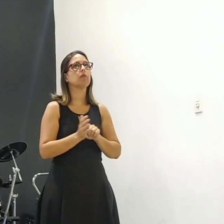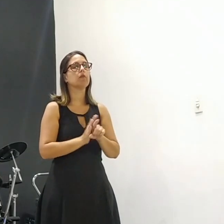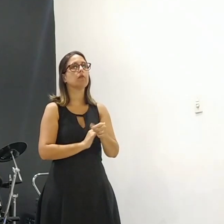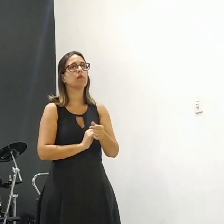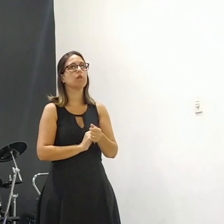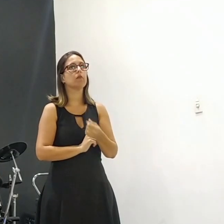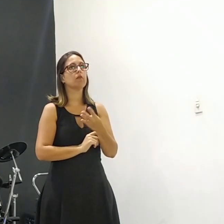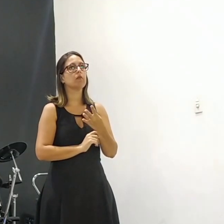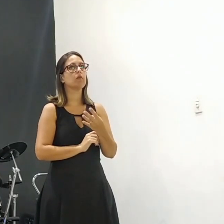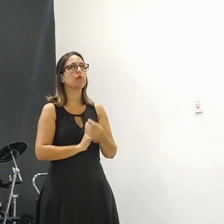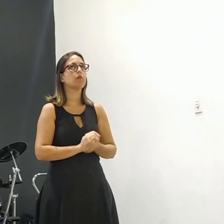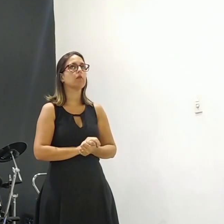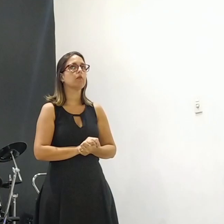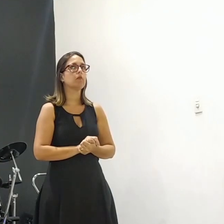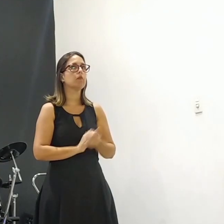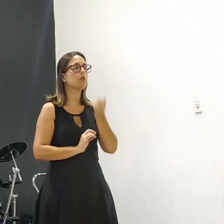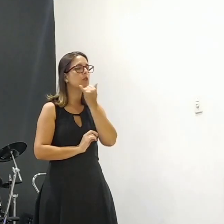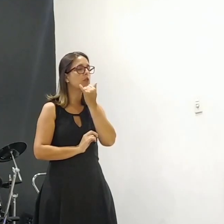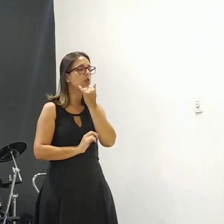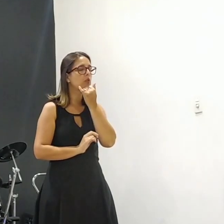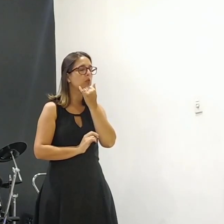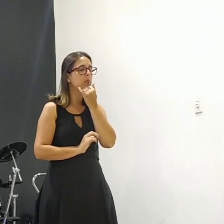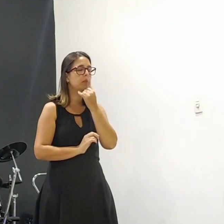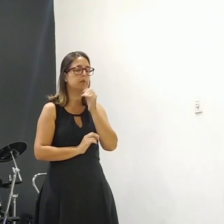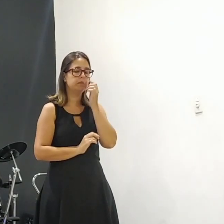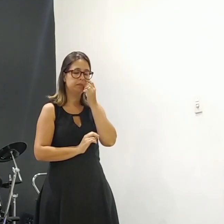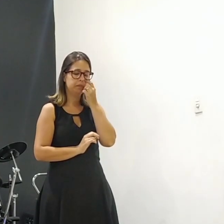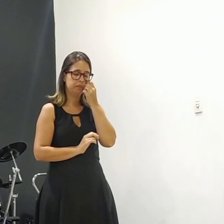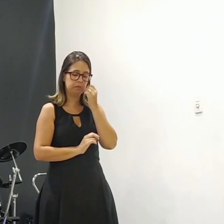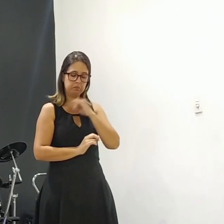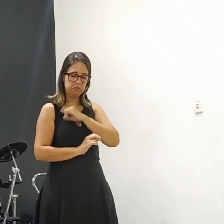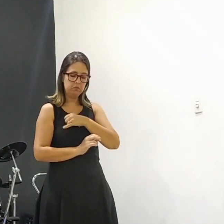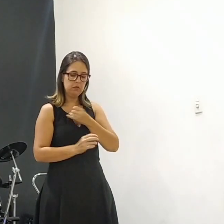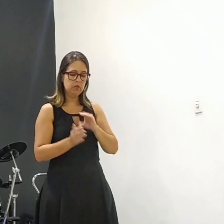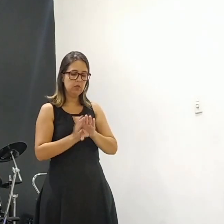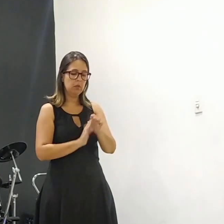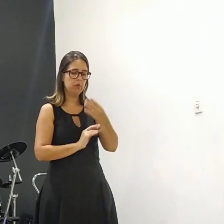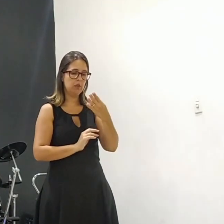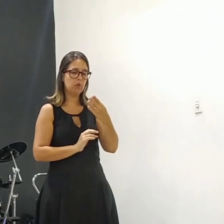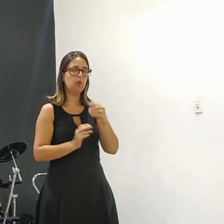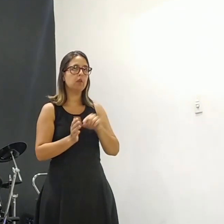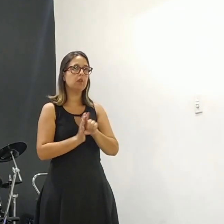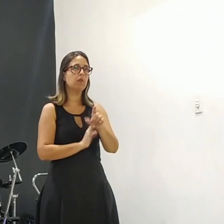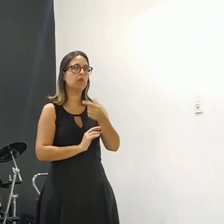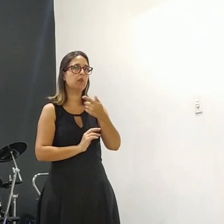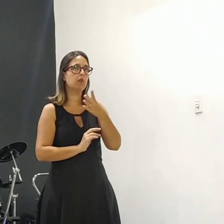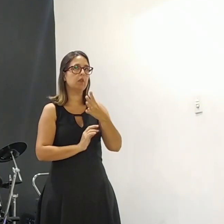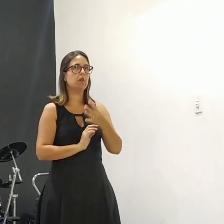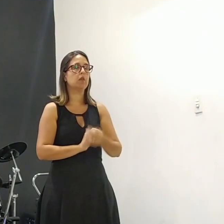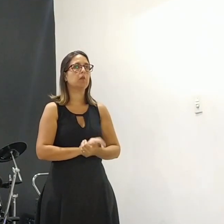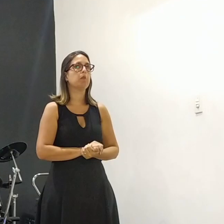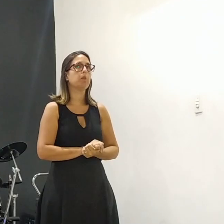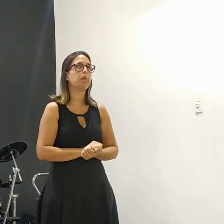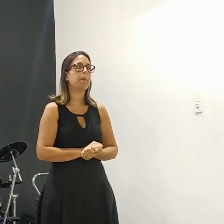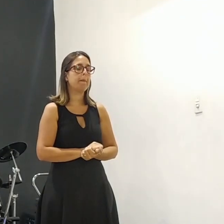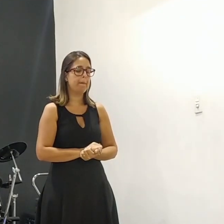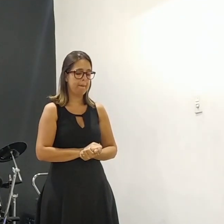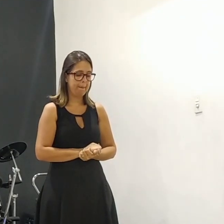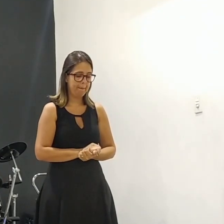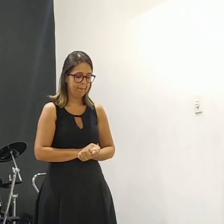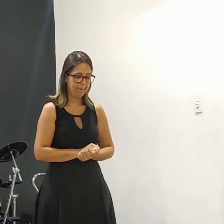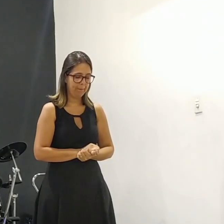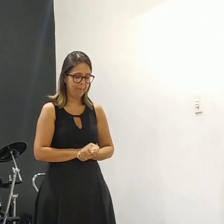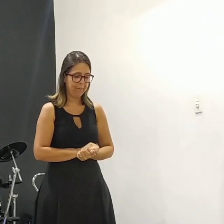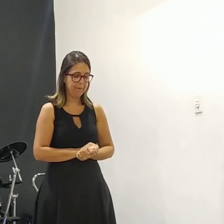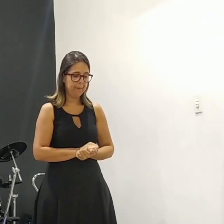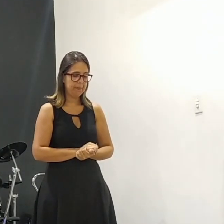versículo 4, João 4,14, Evangelho de João, capítulo 4, versículo 14.